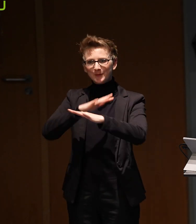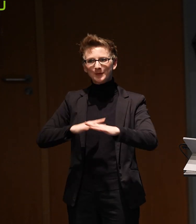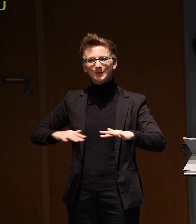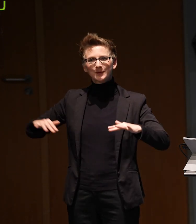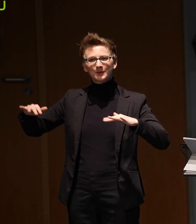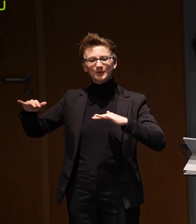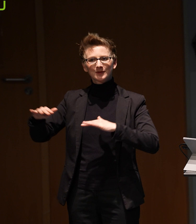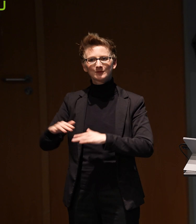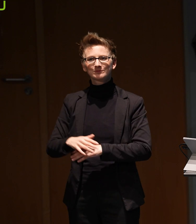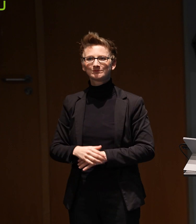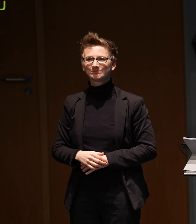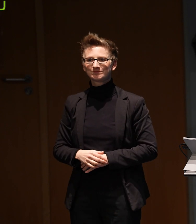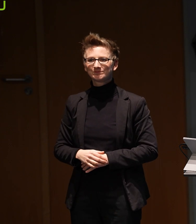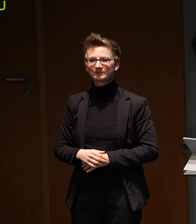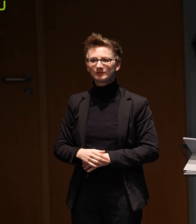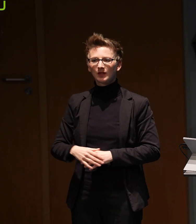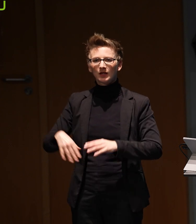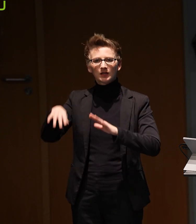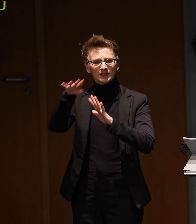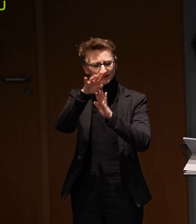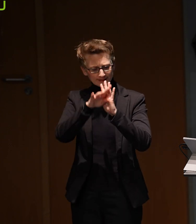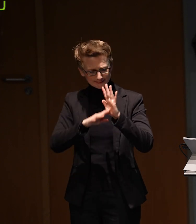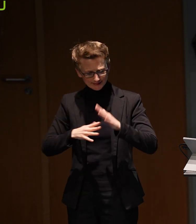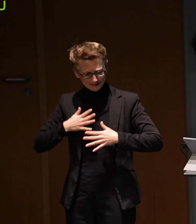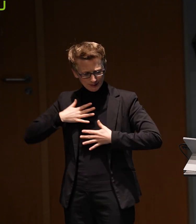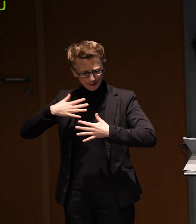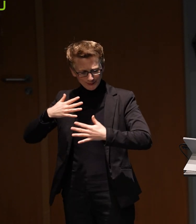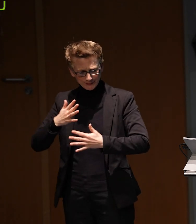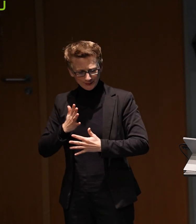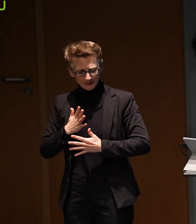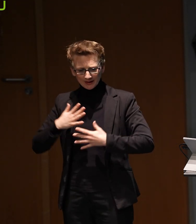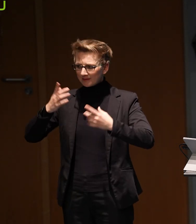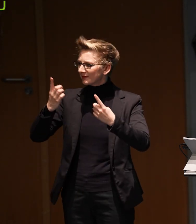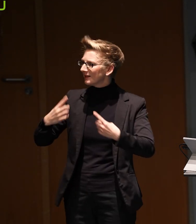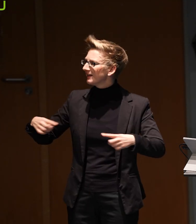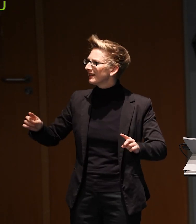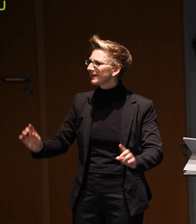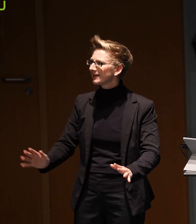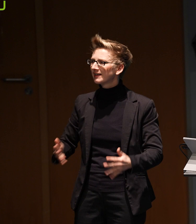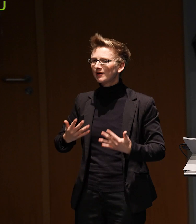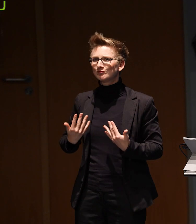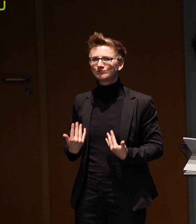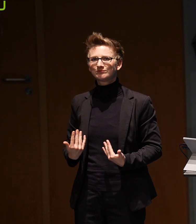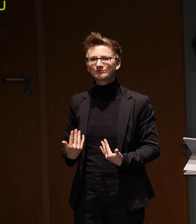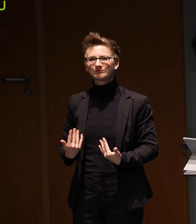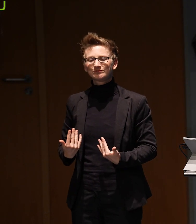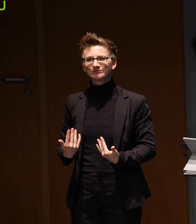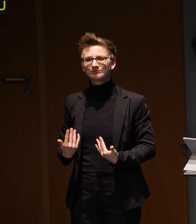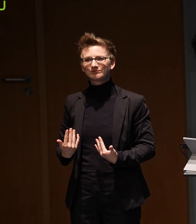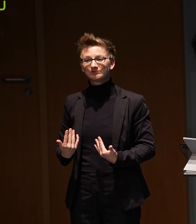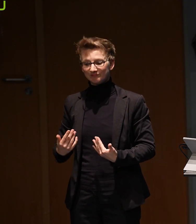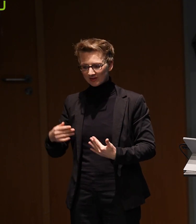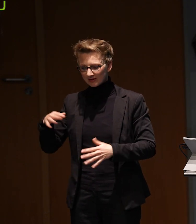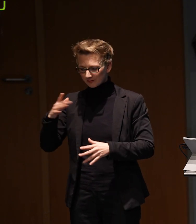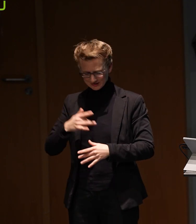Das ist der Atem der Gesetze und Lieder und des Verhaltens. Das ist das